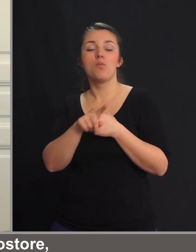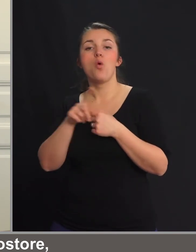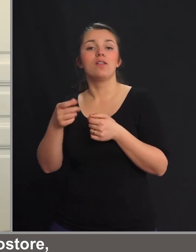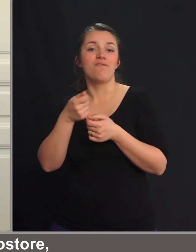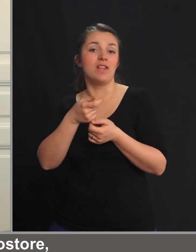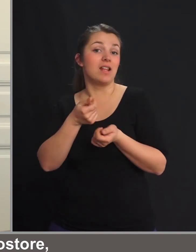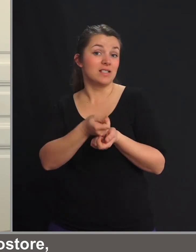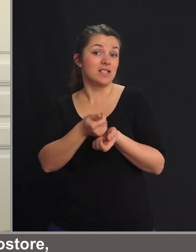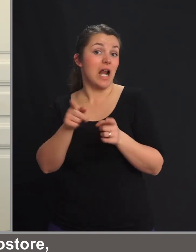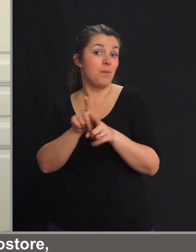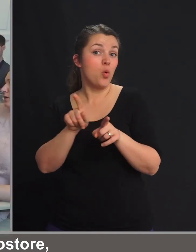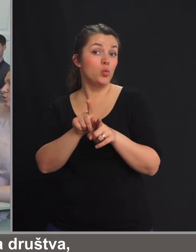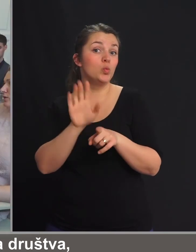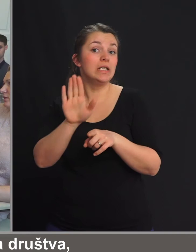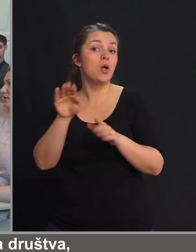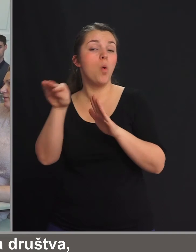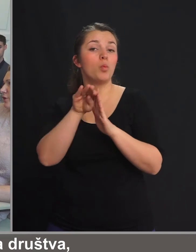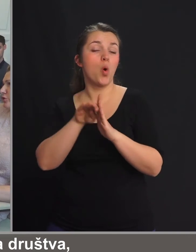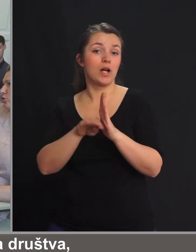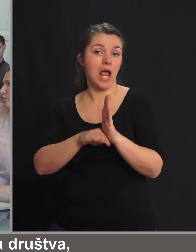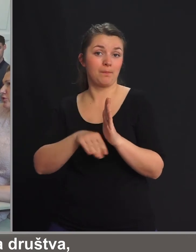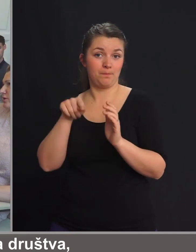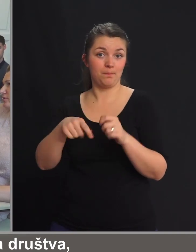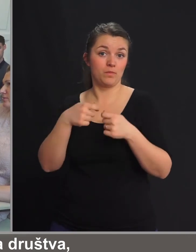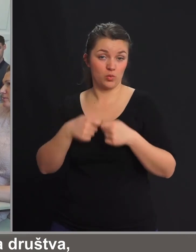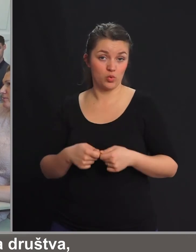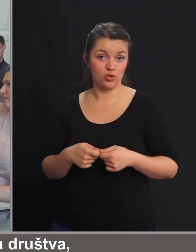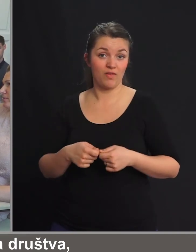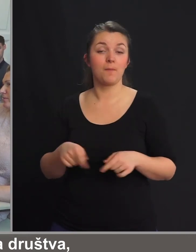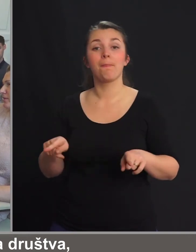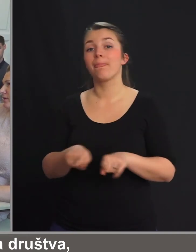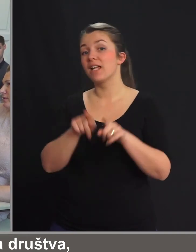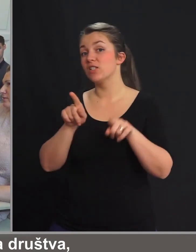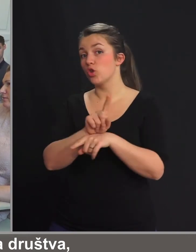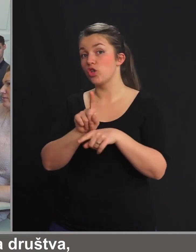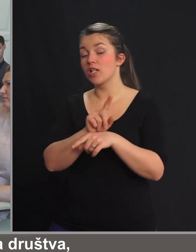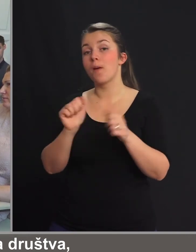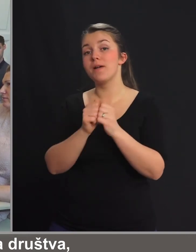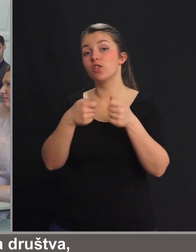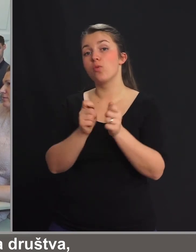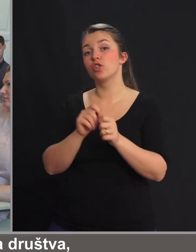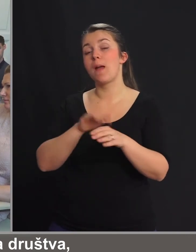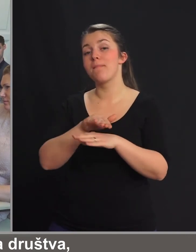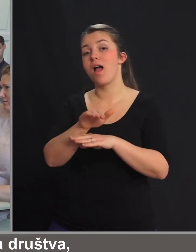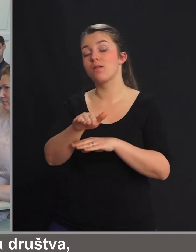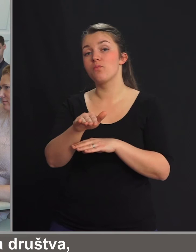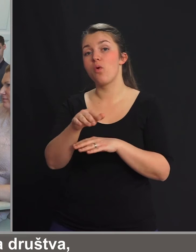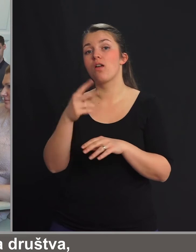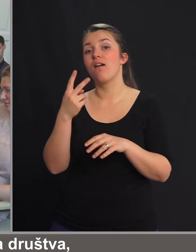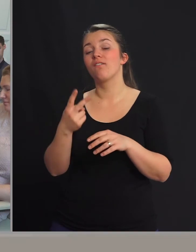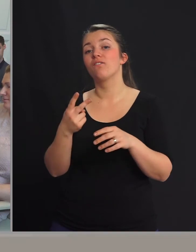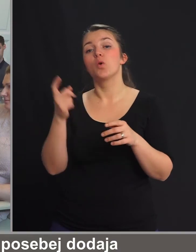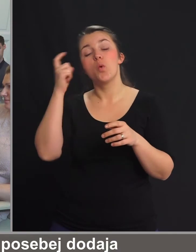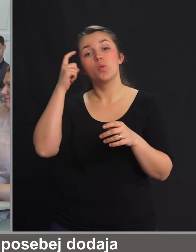subvencioniramo in seveda financiramo tudi njihov program tega društva. Hkrati mestna občina